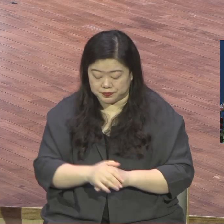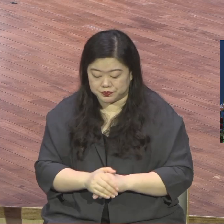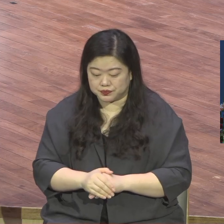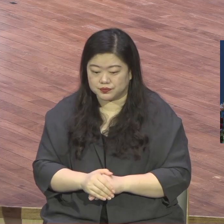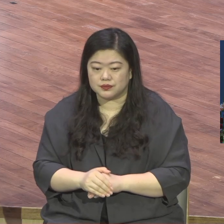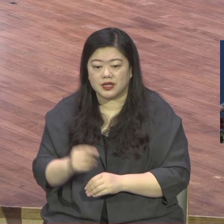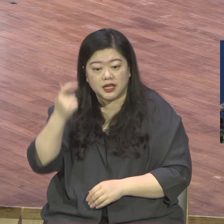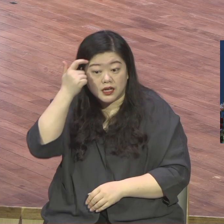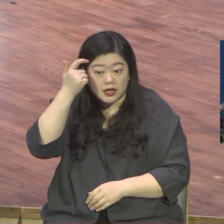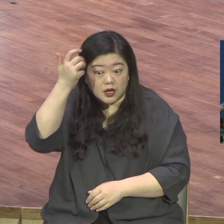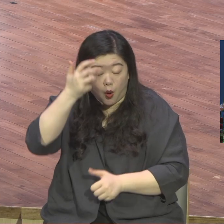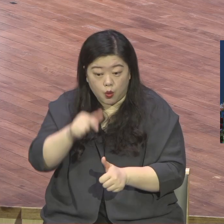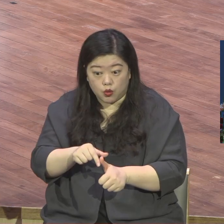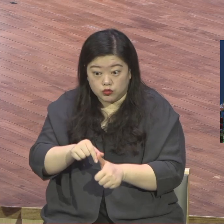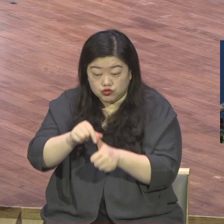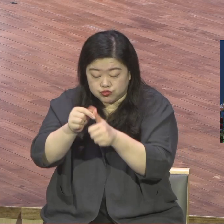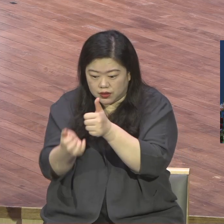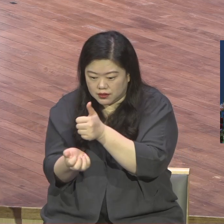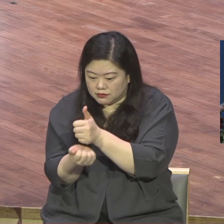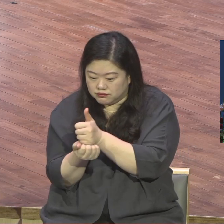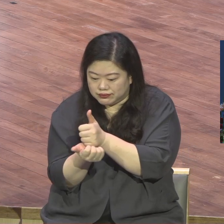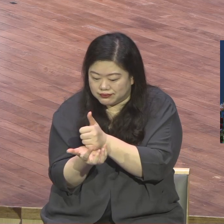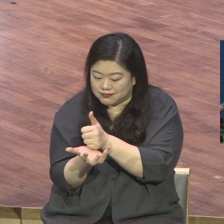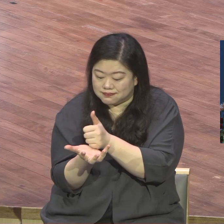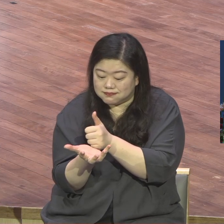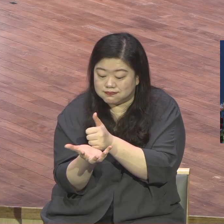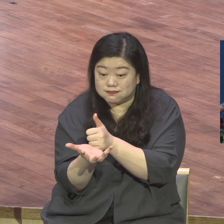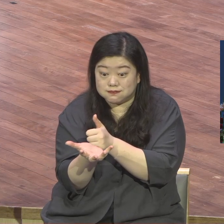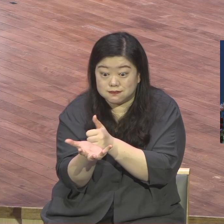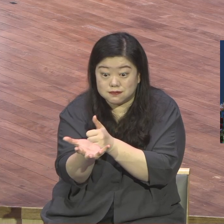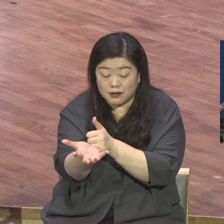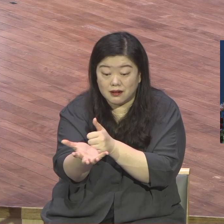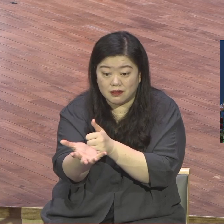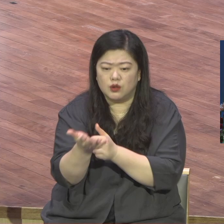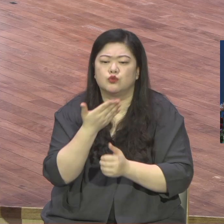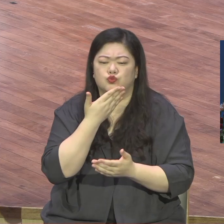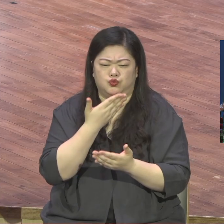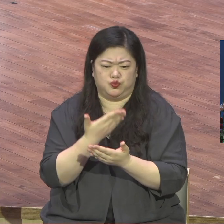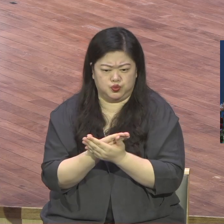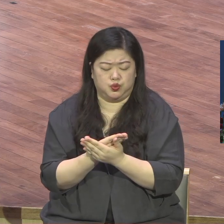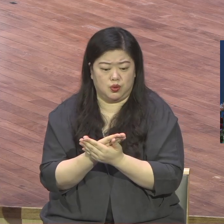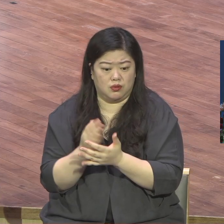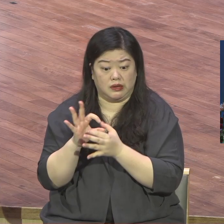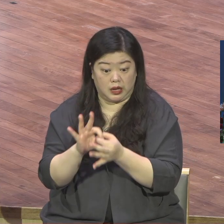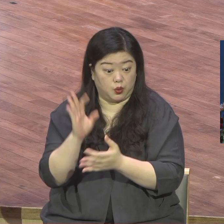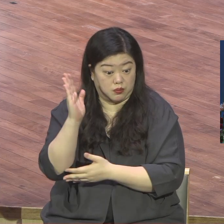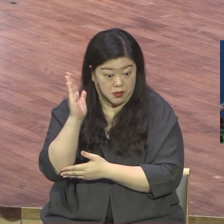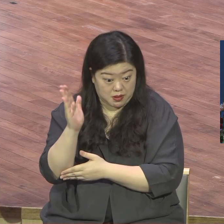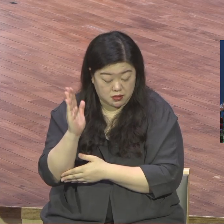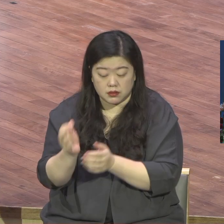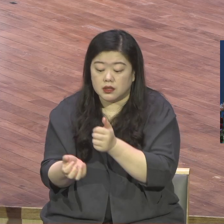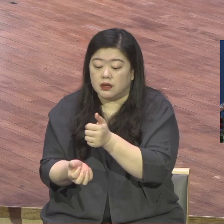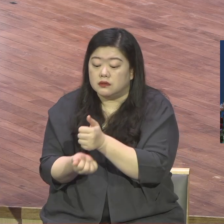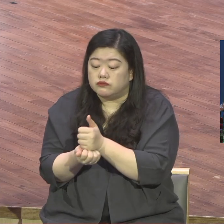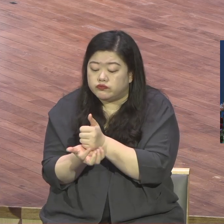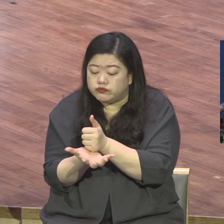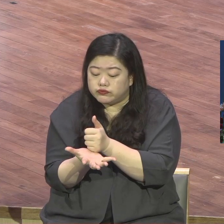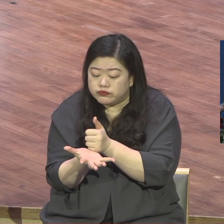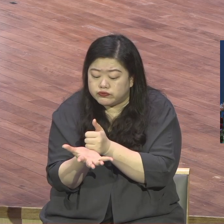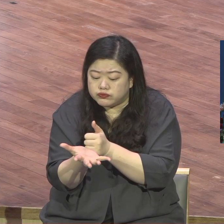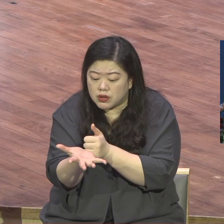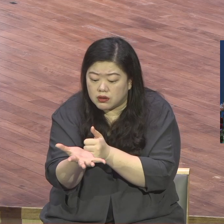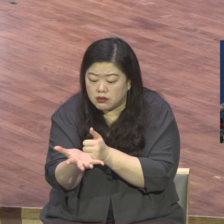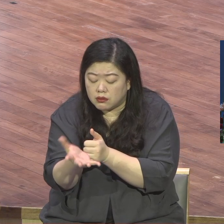생명력 넘치는 삶, 영적 영향력을 입히는 삶, 이런 영향 입히는 삶을 살기 위해서 이